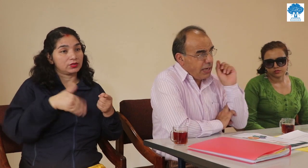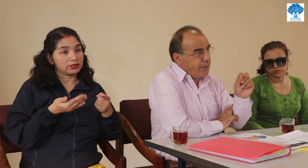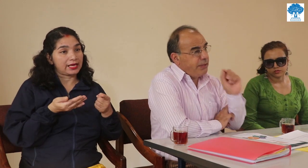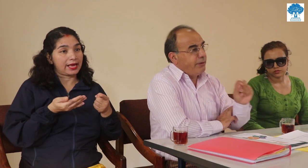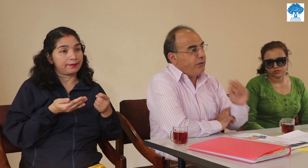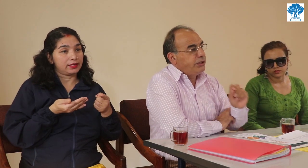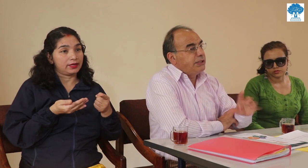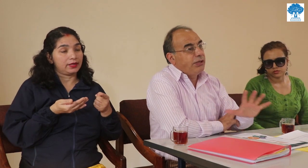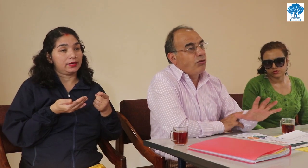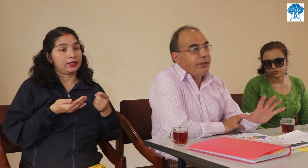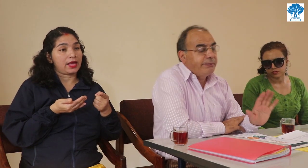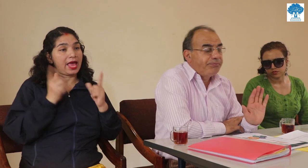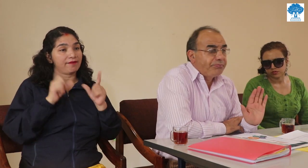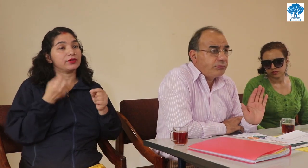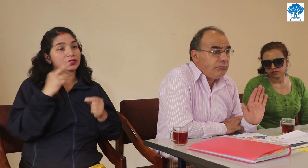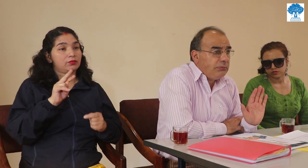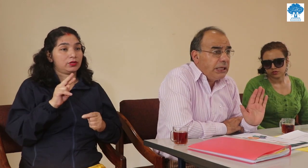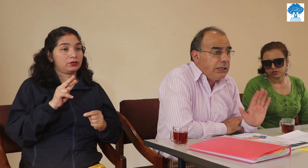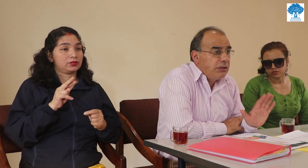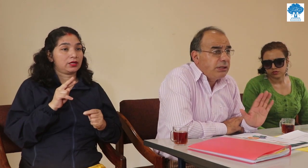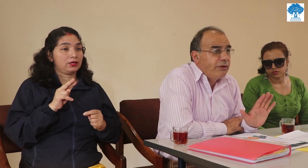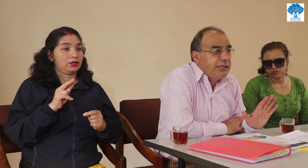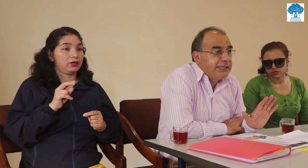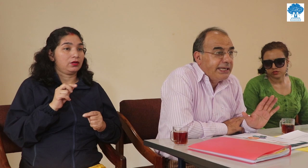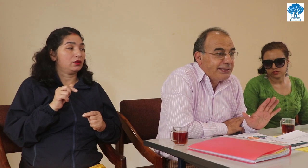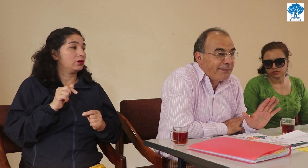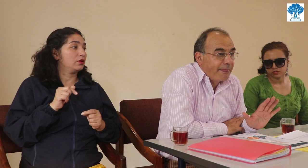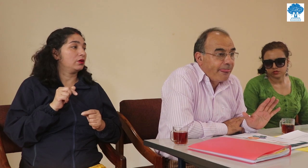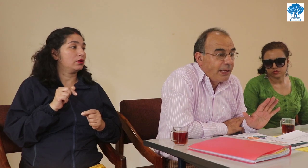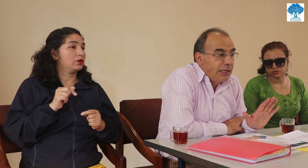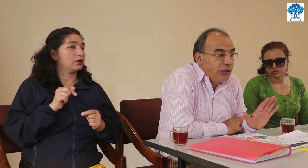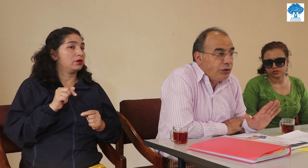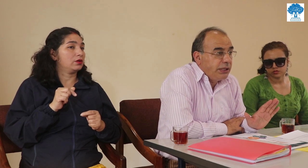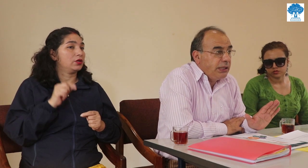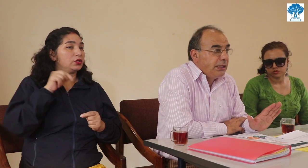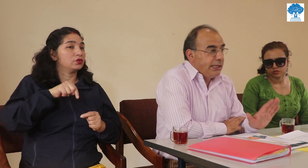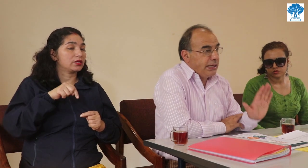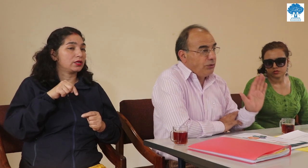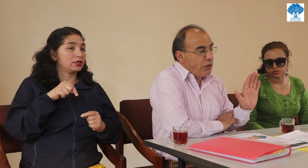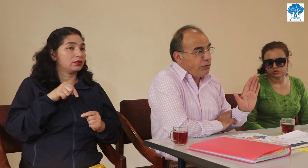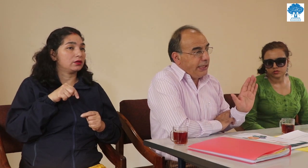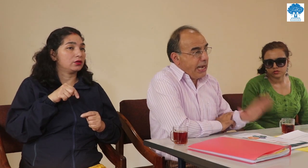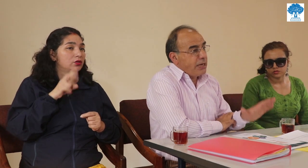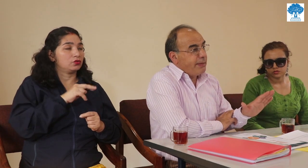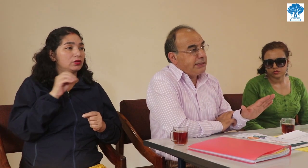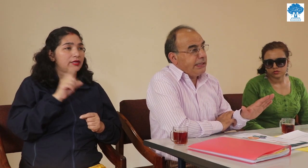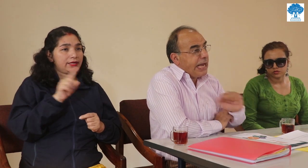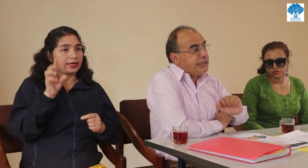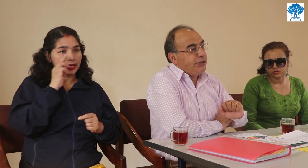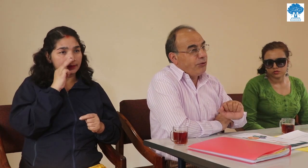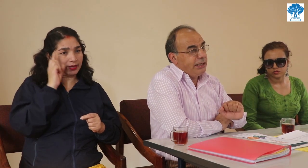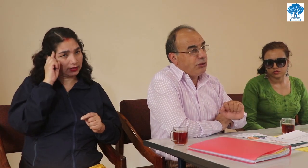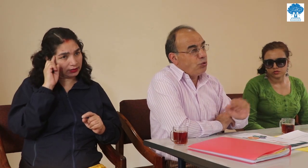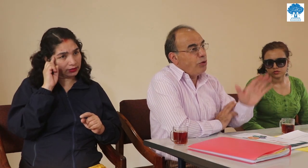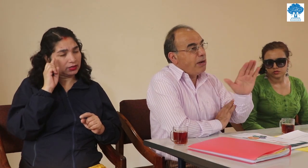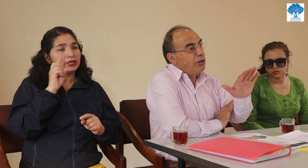हामीलाई अलार्मिङ भएको चिज चाहिँ के हो भने एडोलेसन फर्टिलिटी रेट, यो चाहिँ 2011 चाहिँ 81